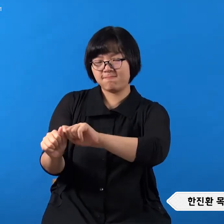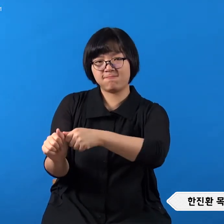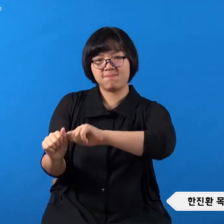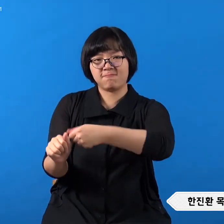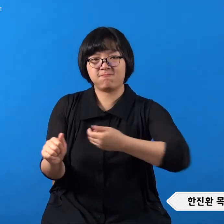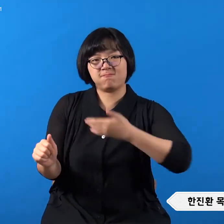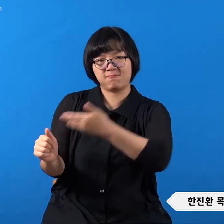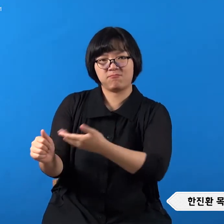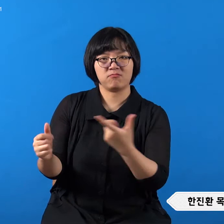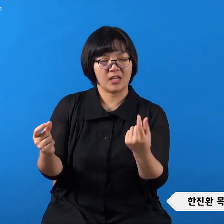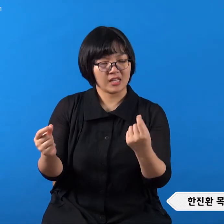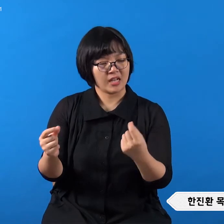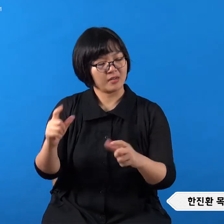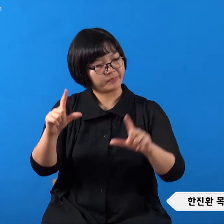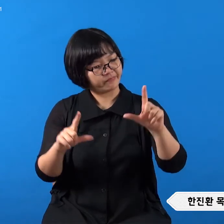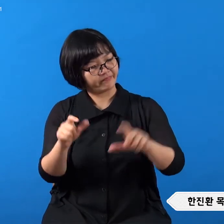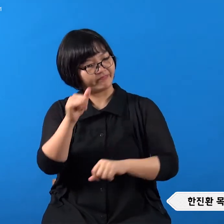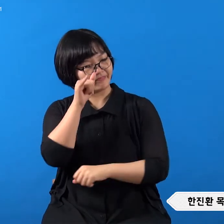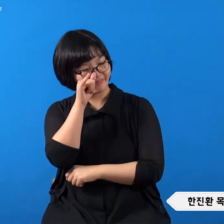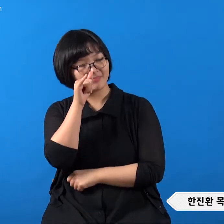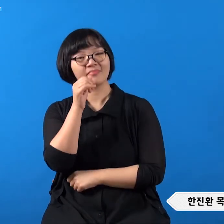그런 일이 자주 있다는 것이죠.